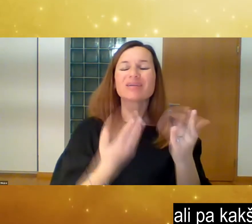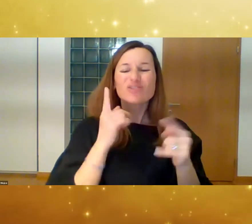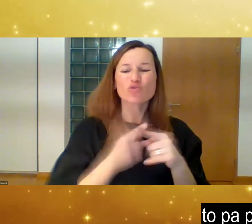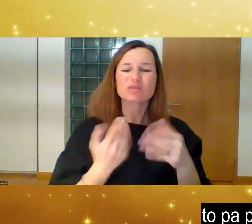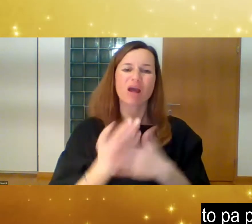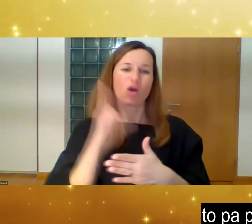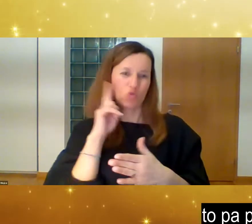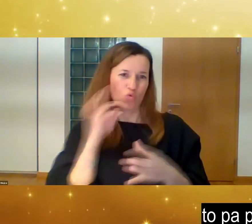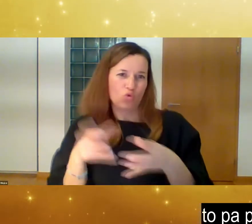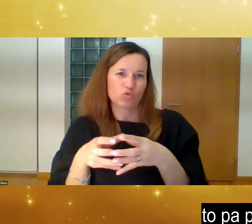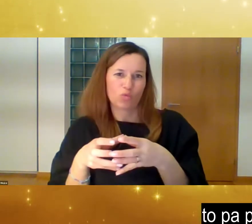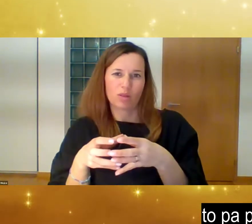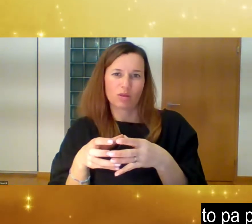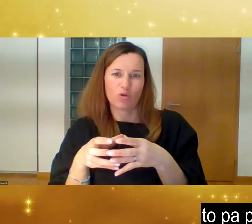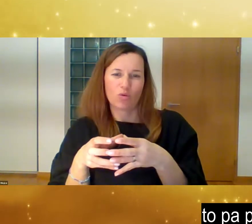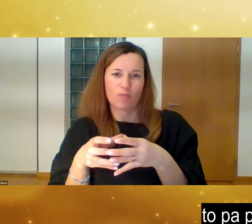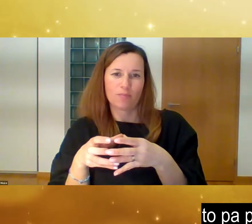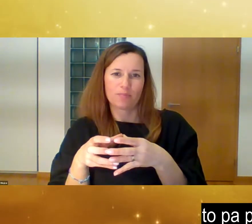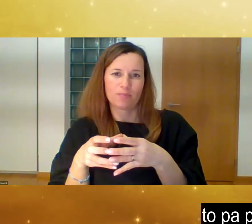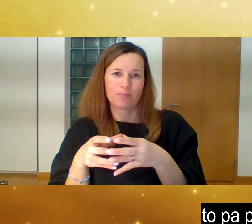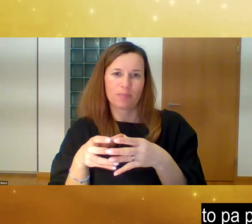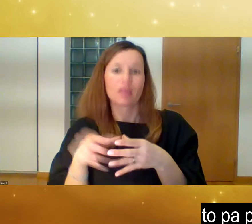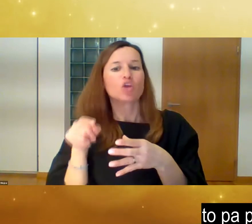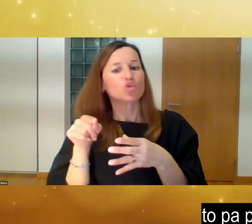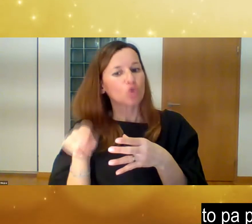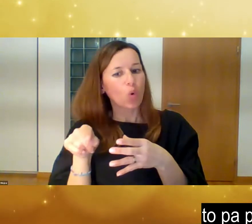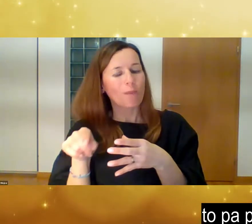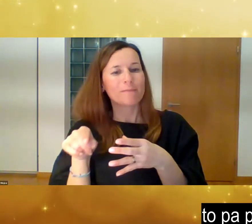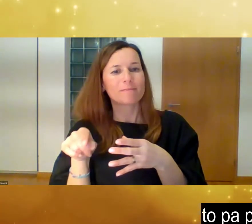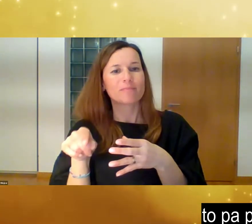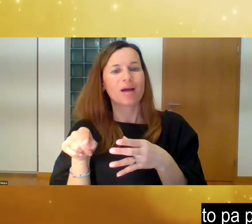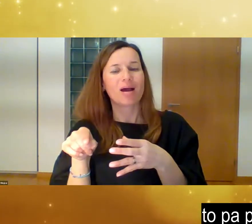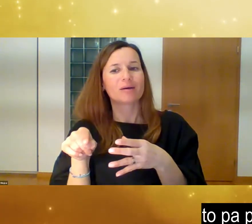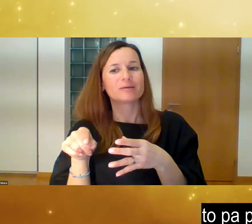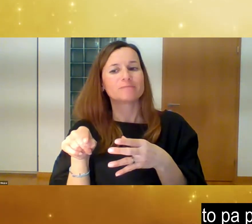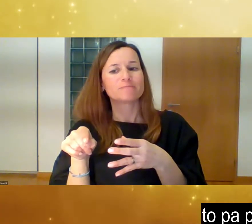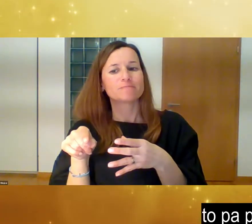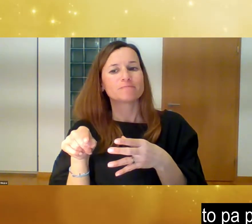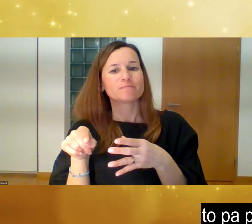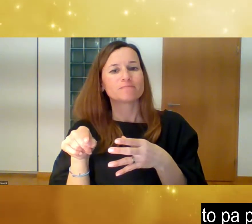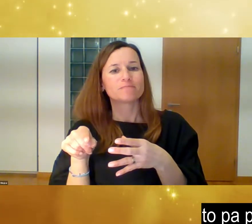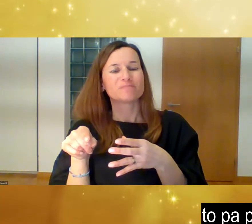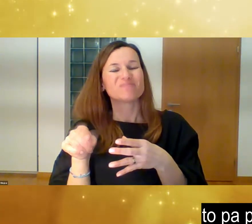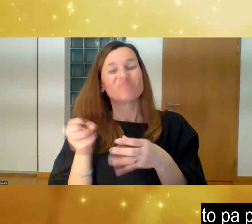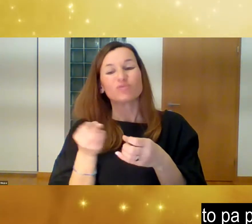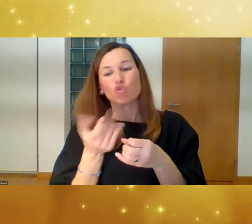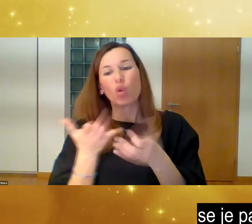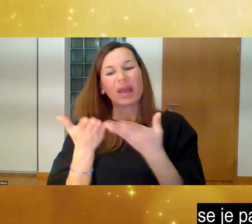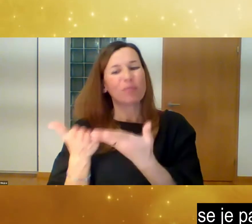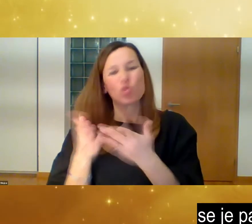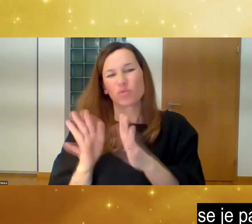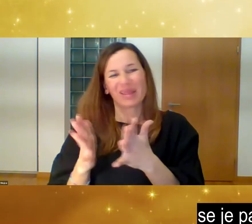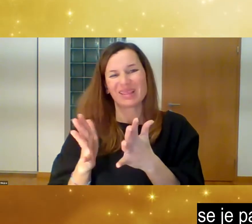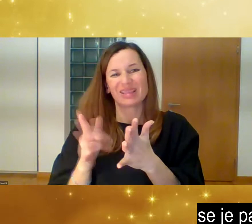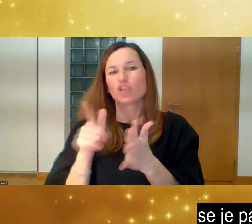gluhih pripomoček, to pa predpostavljam, da tolikšne ponudbe ni, je